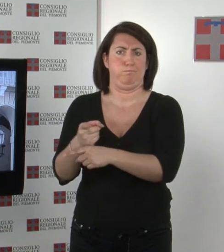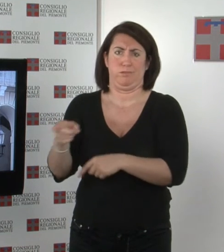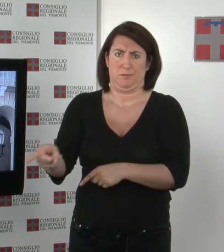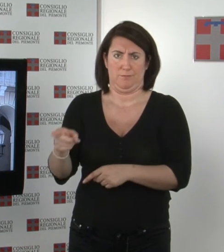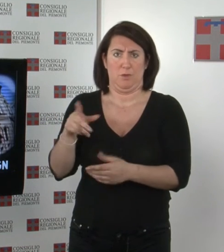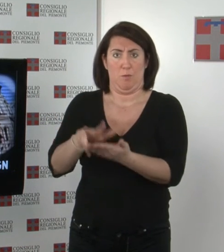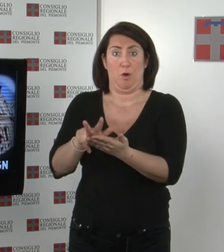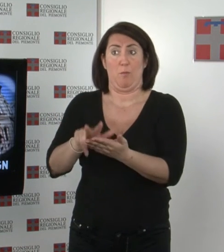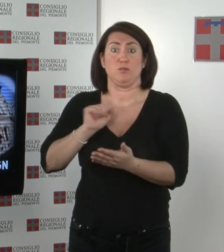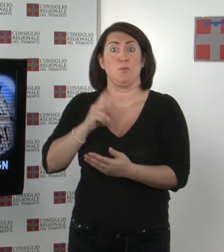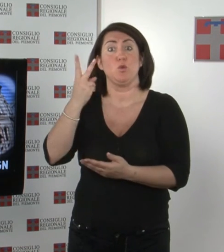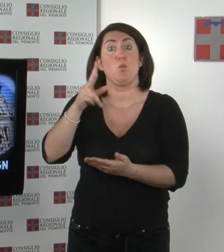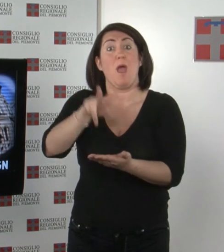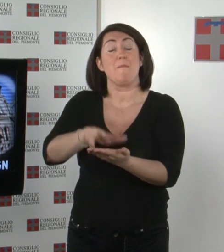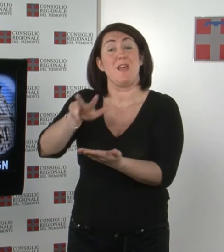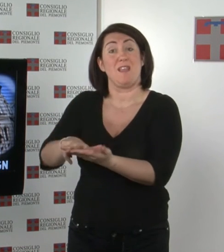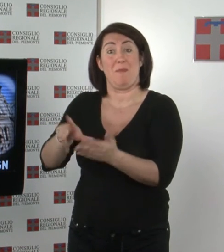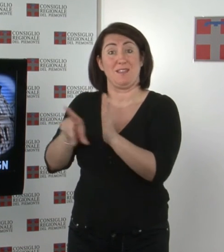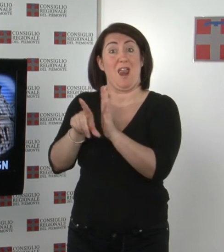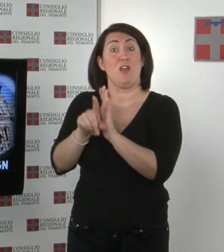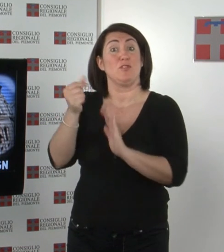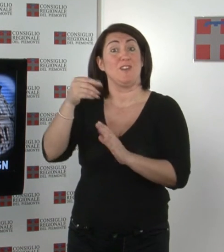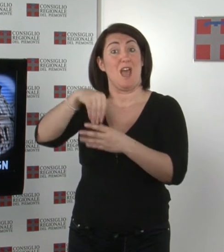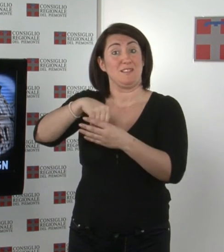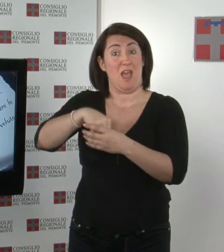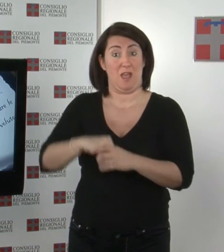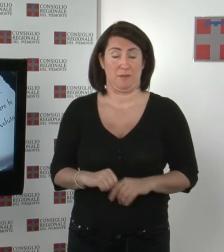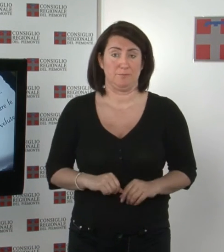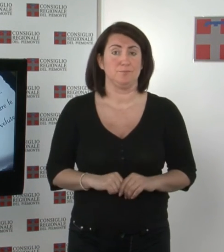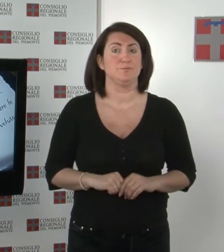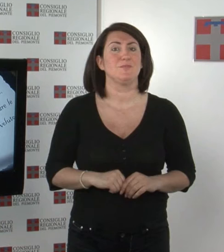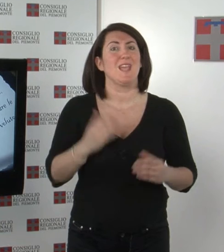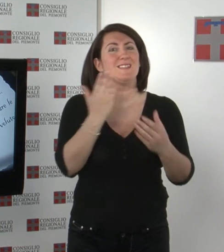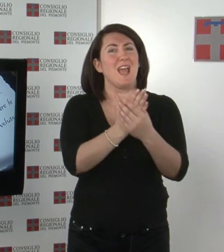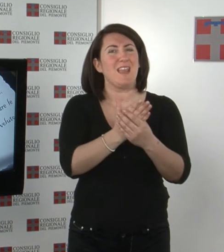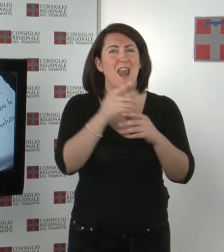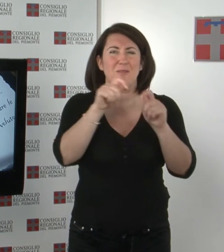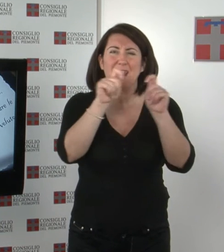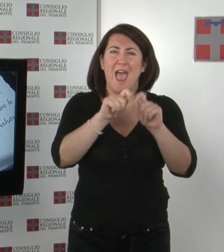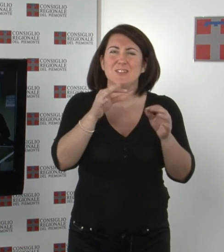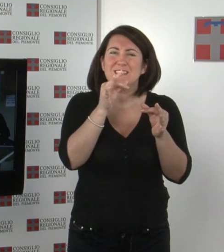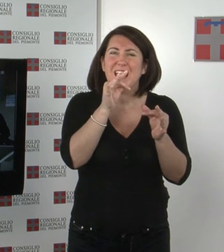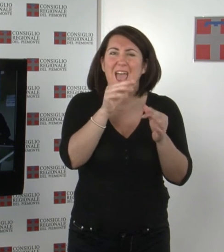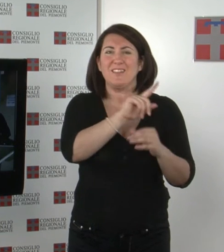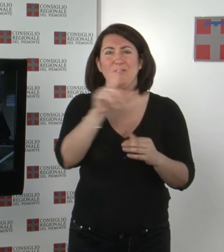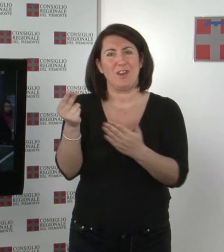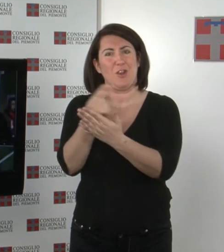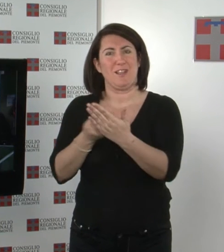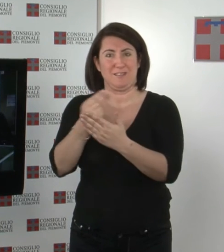finanziaria. Il segnalibro, dal nastrino di seta al design. Dal 2 maggio al 1 giugno alla Biblioteca della Regione Piemonte la